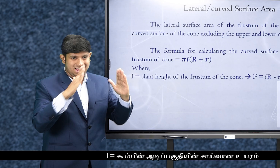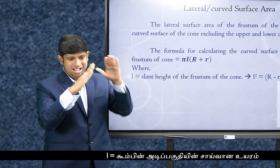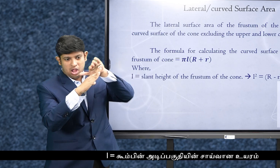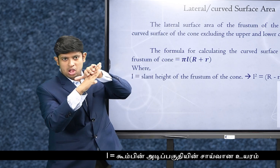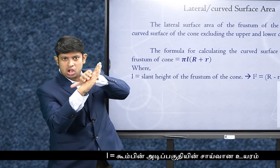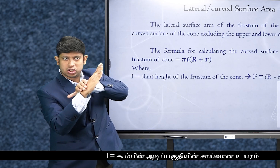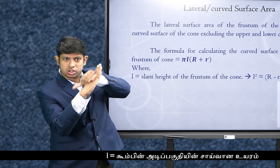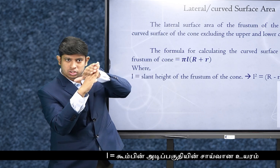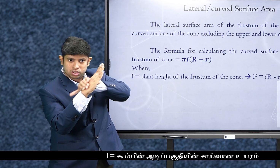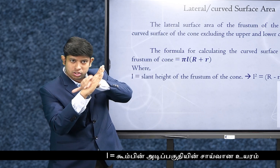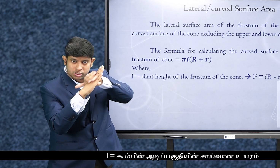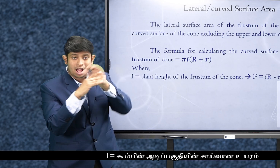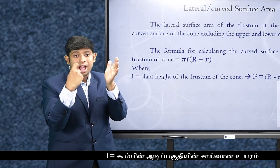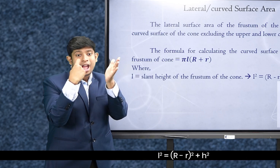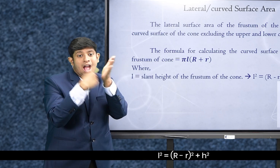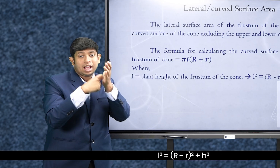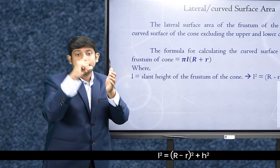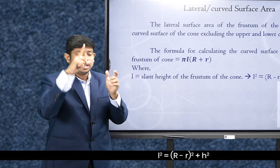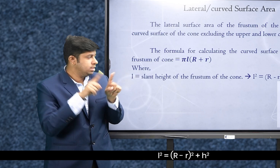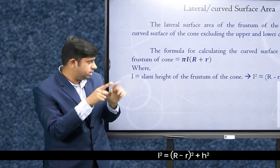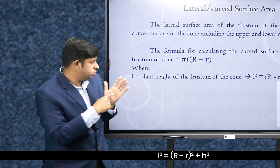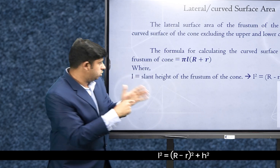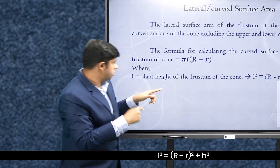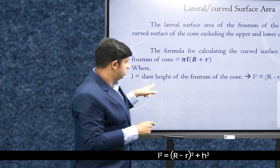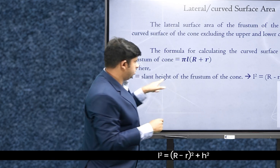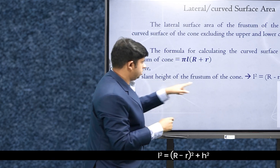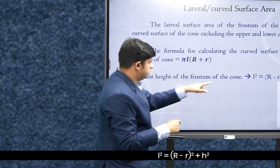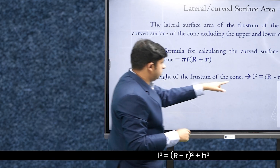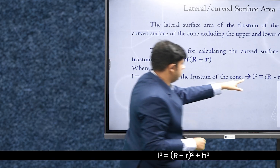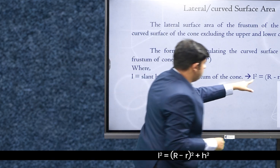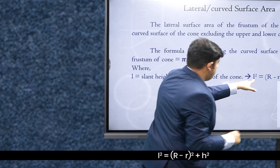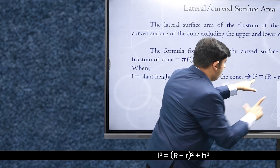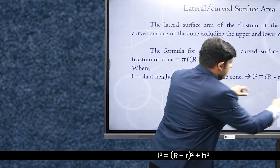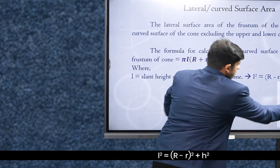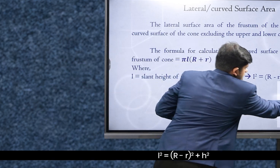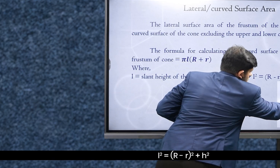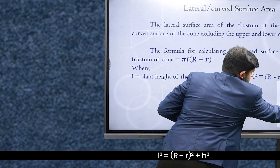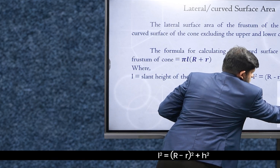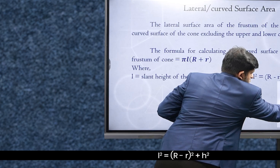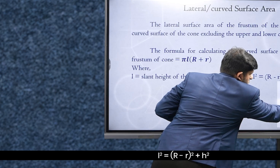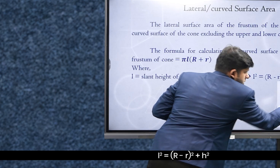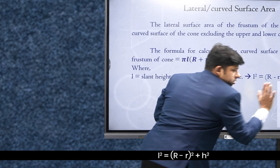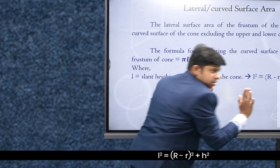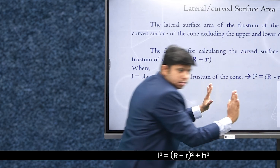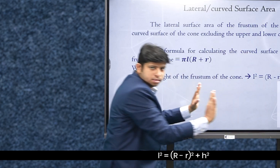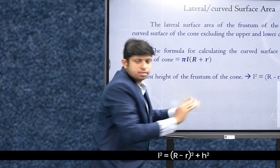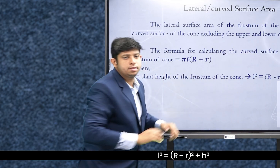உயரம், எல் மேலிலக்கு 2 ஈடு அடைப்புக்குறிக்குள் பெரிய ஆர் கழித்தல் சிறிய ஆர்